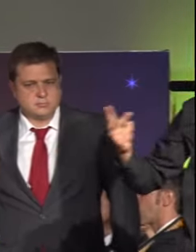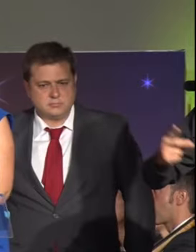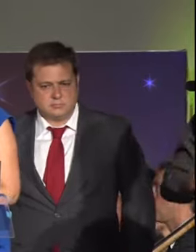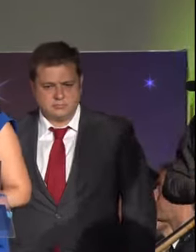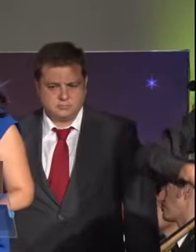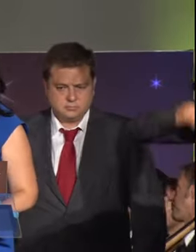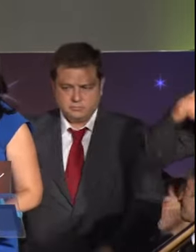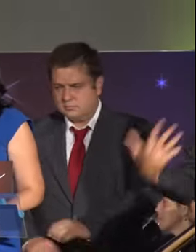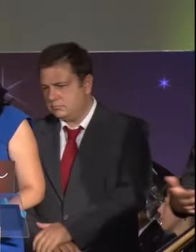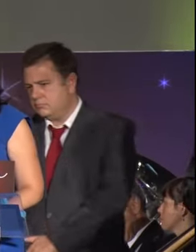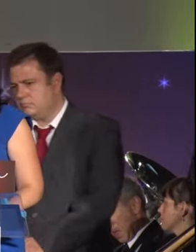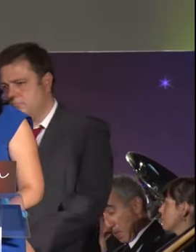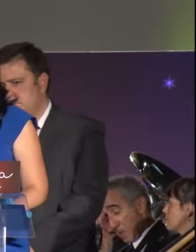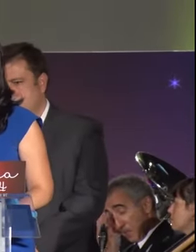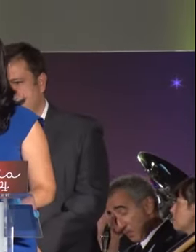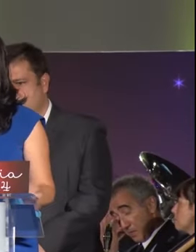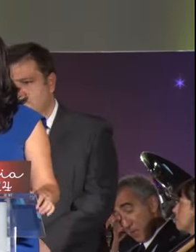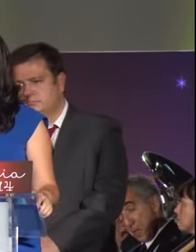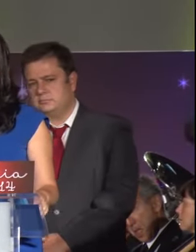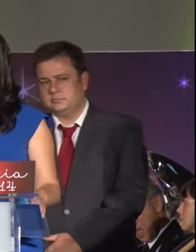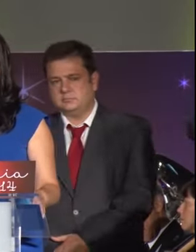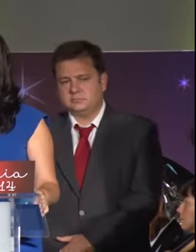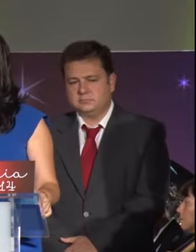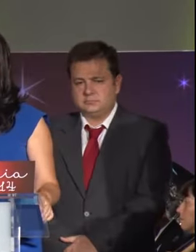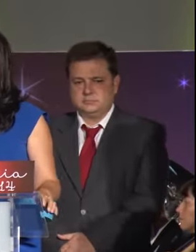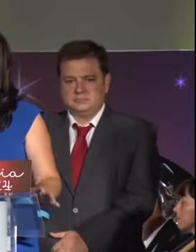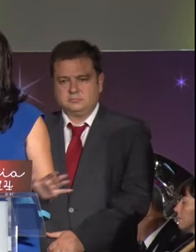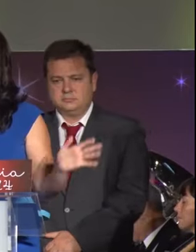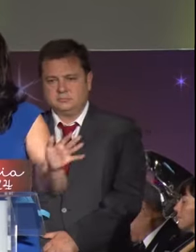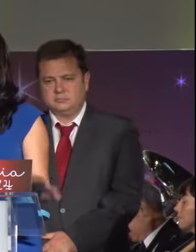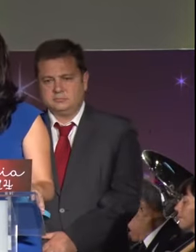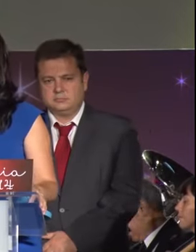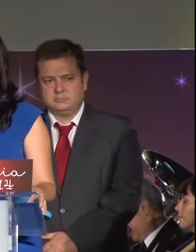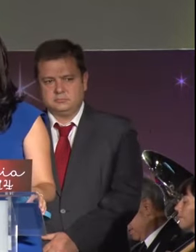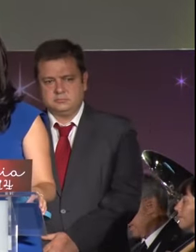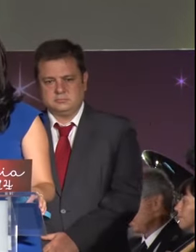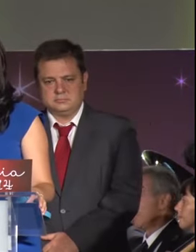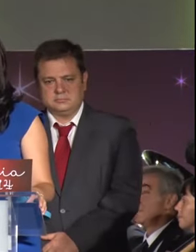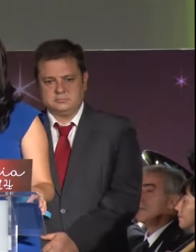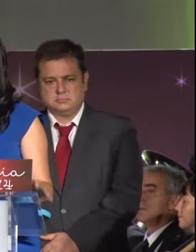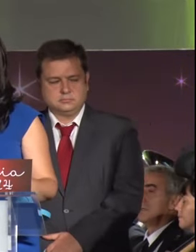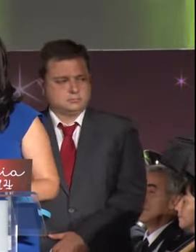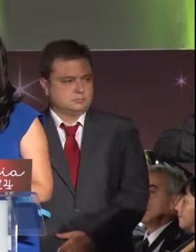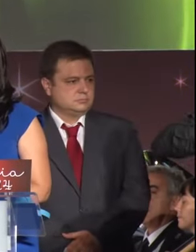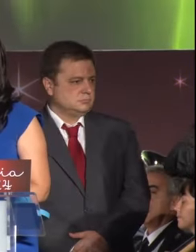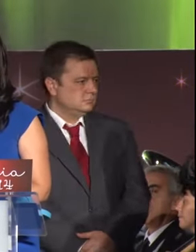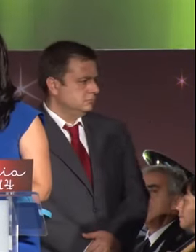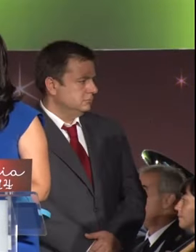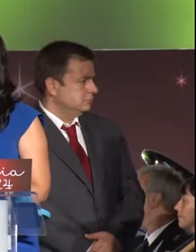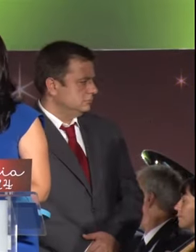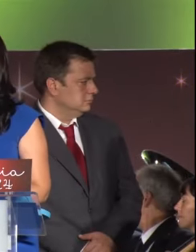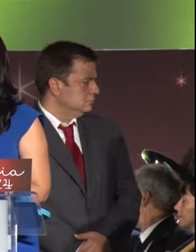vértigo y os deseamos que viváis con mucha ilusión. Bueno, ya conocemos a los manchegos de la Feria de 2014